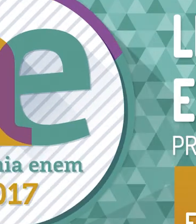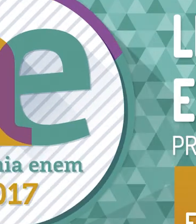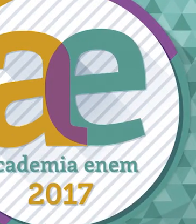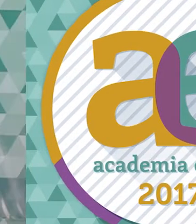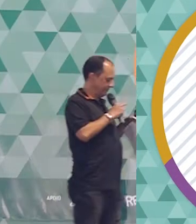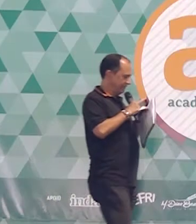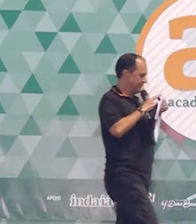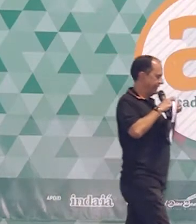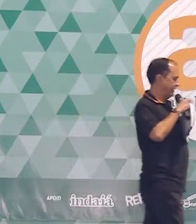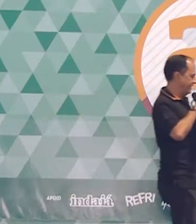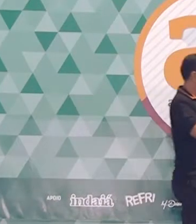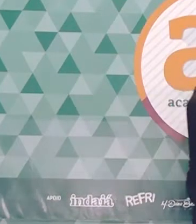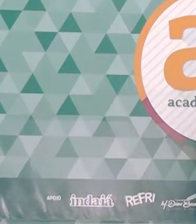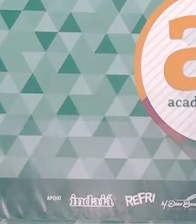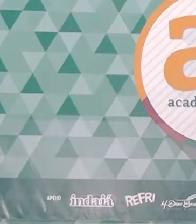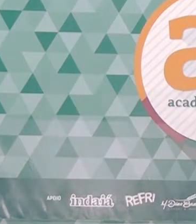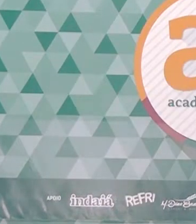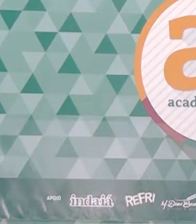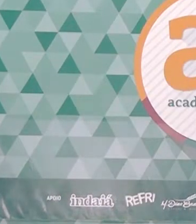Tudo bom?